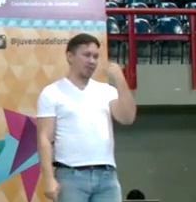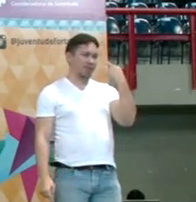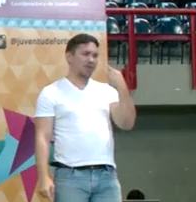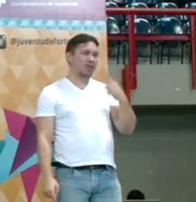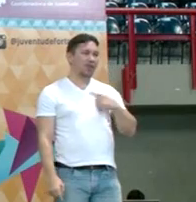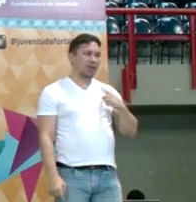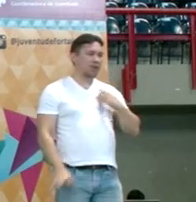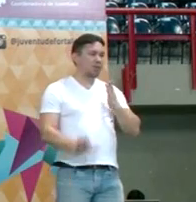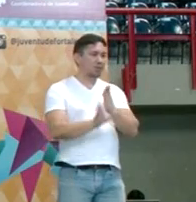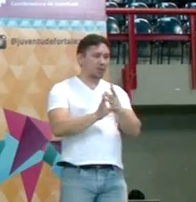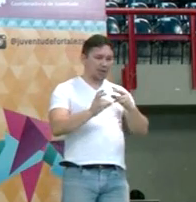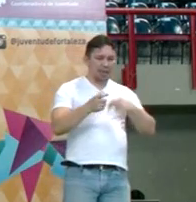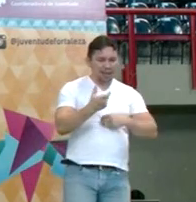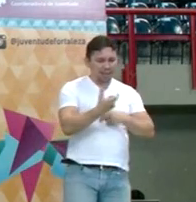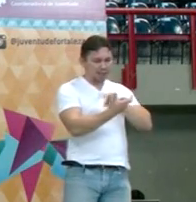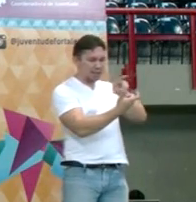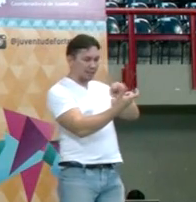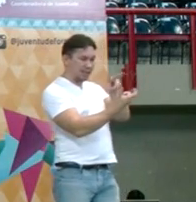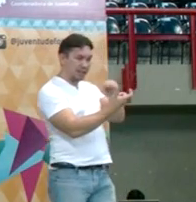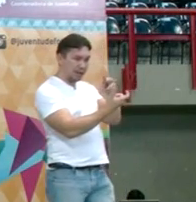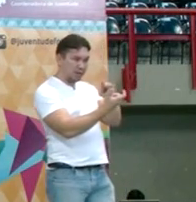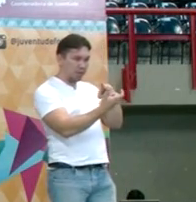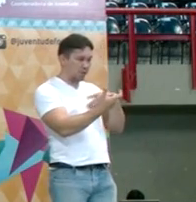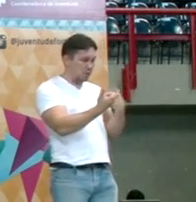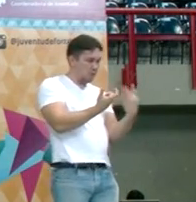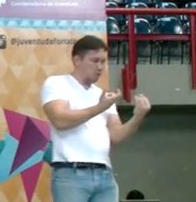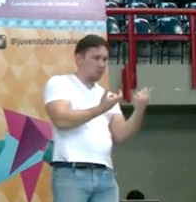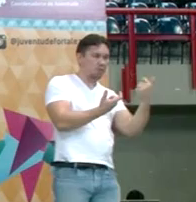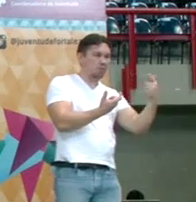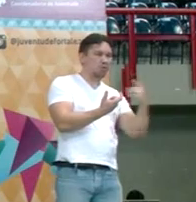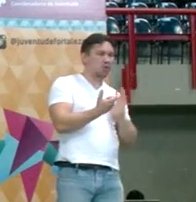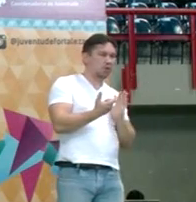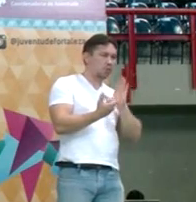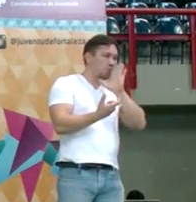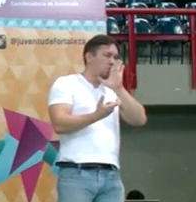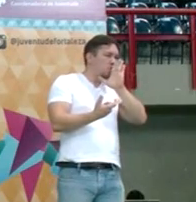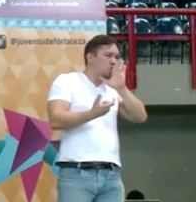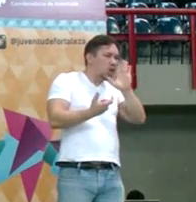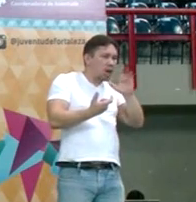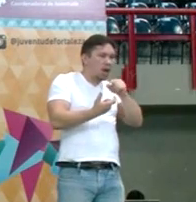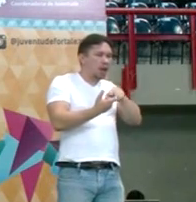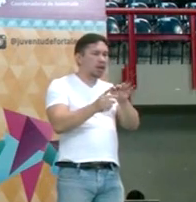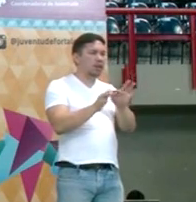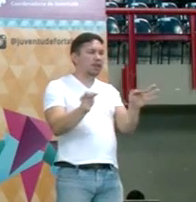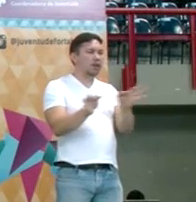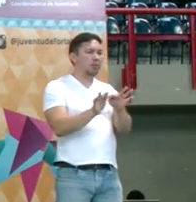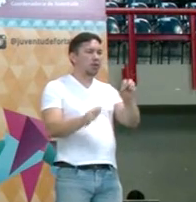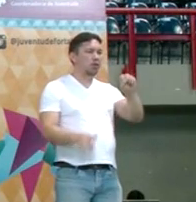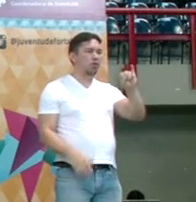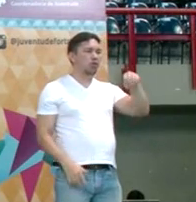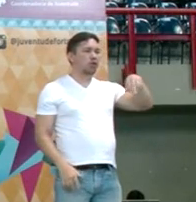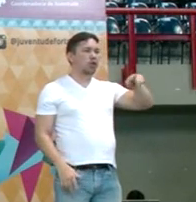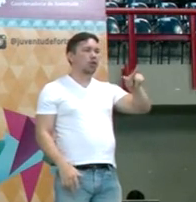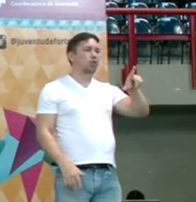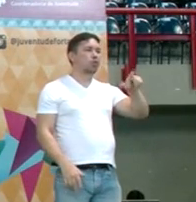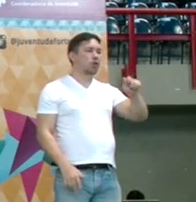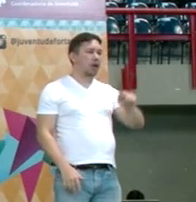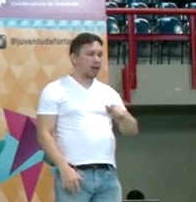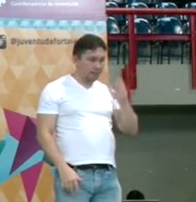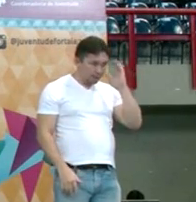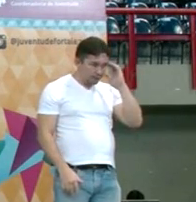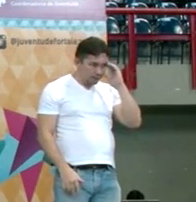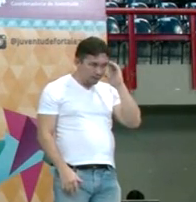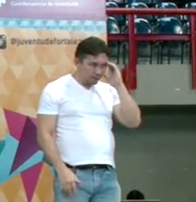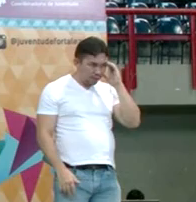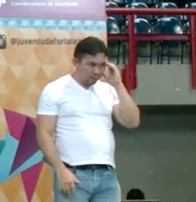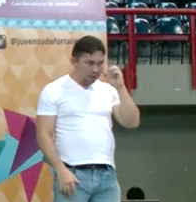de medida vai para o plural. Por exemplo, se eu dissesse para vocês, andei 1 metro, é